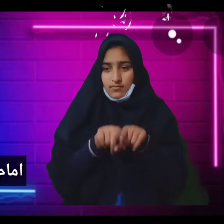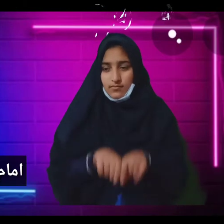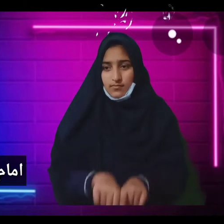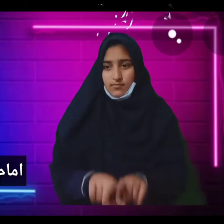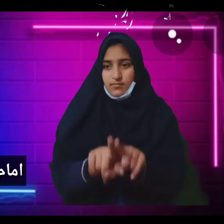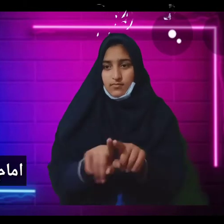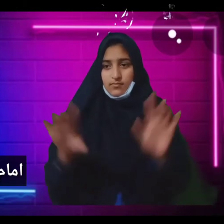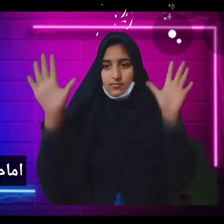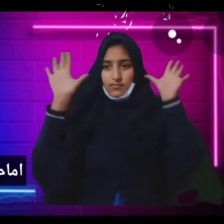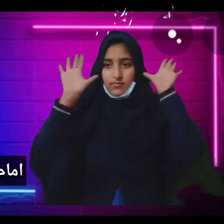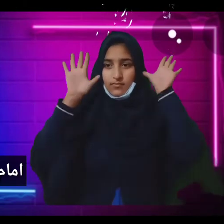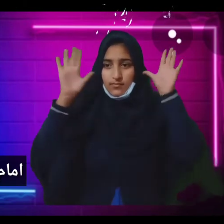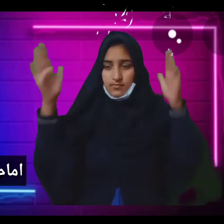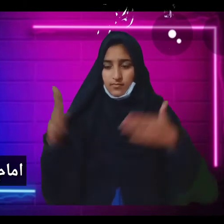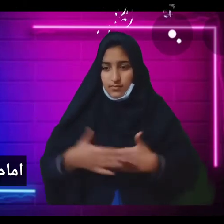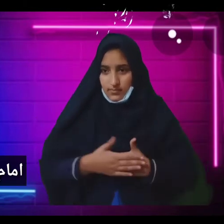साथ नमाज अदा करो।